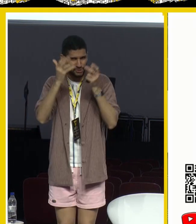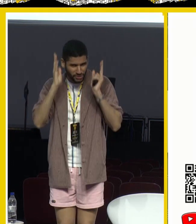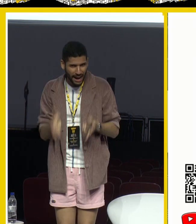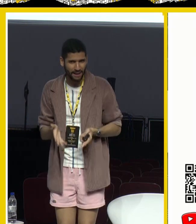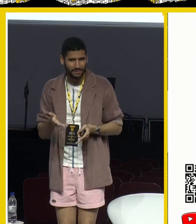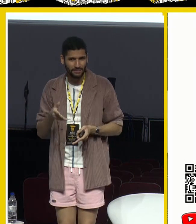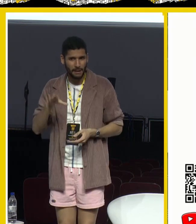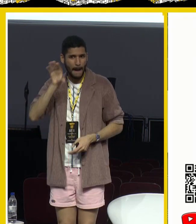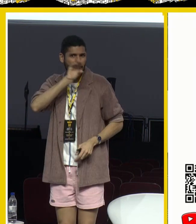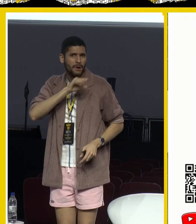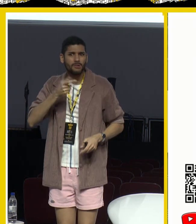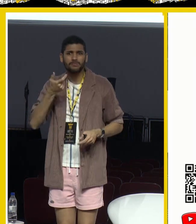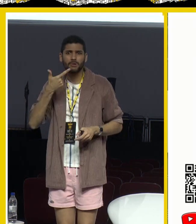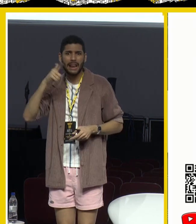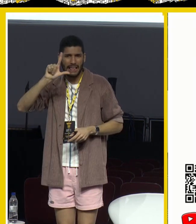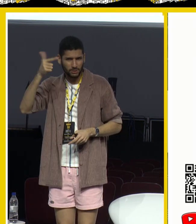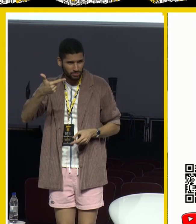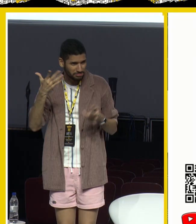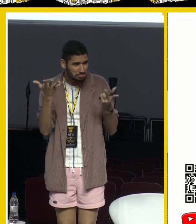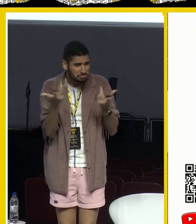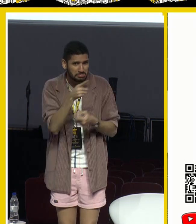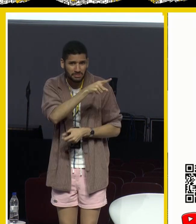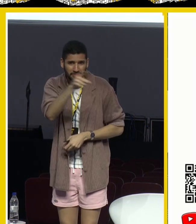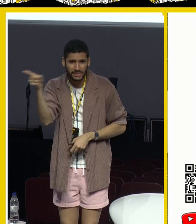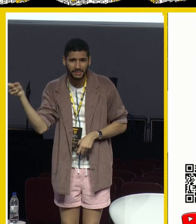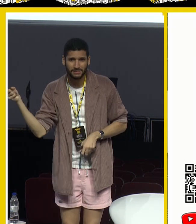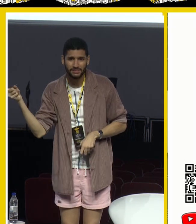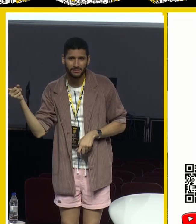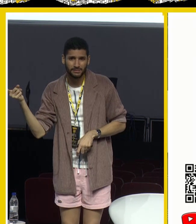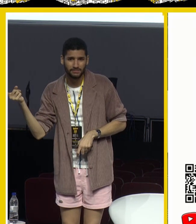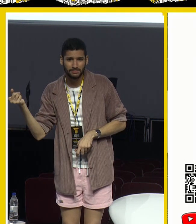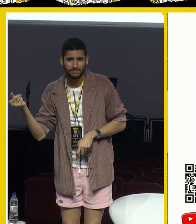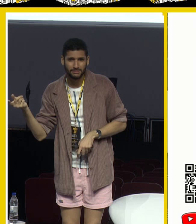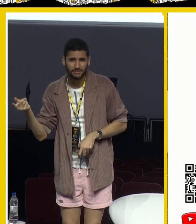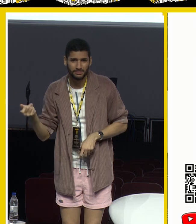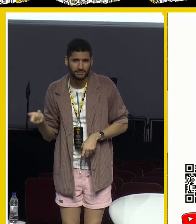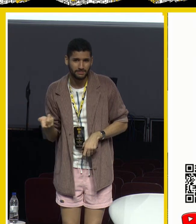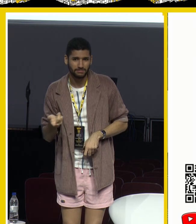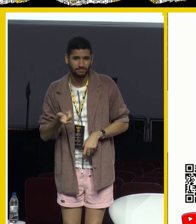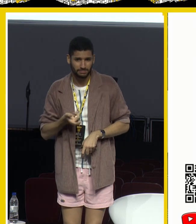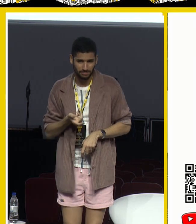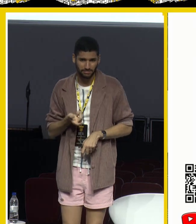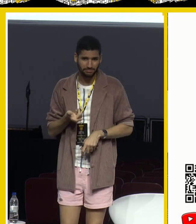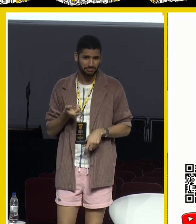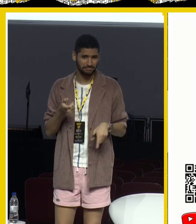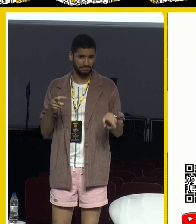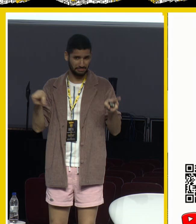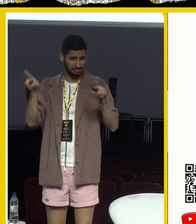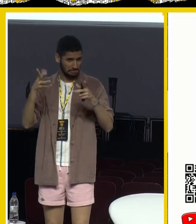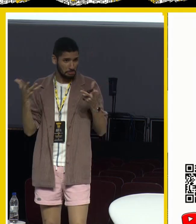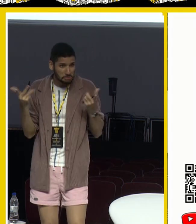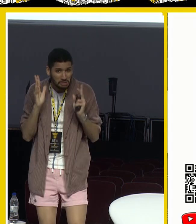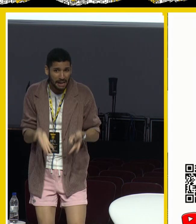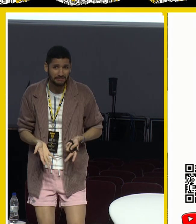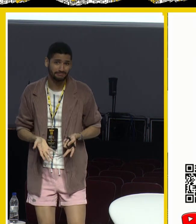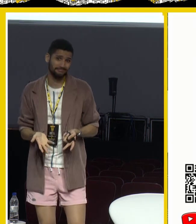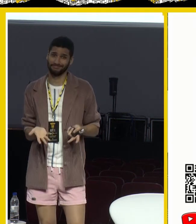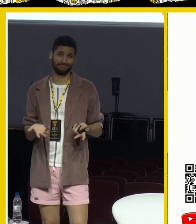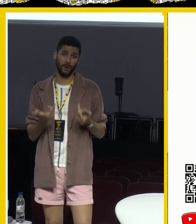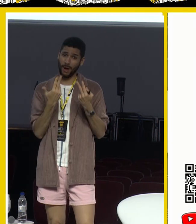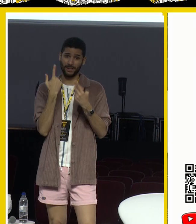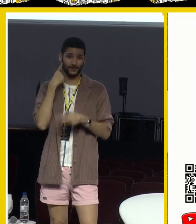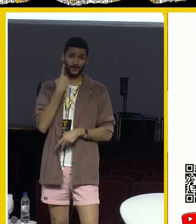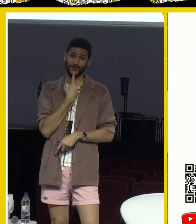e vocês são fluentes em toda ele nessa outra língua nessa segunda língua vocês são fluentes também